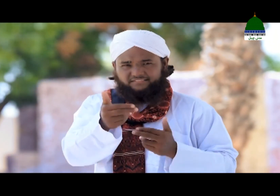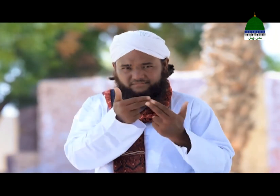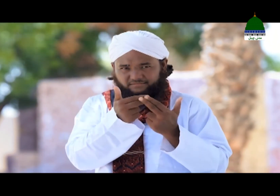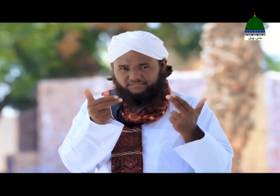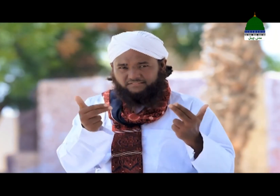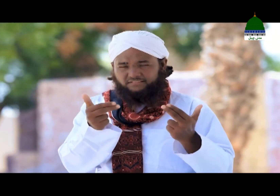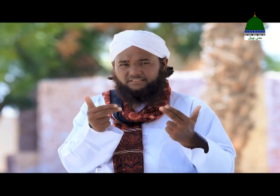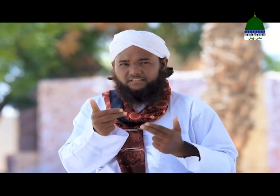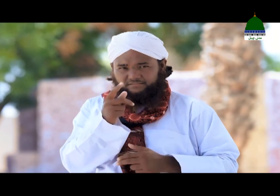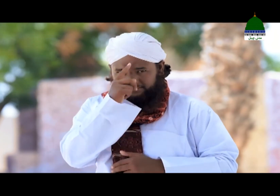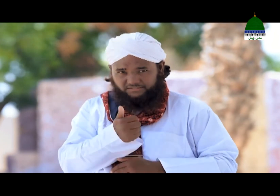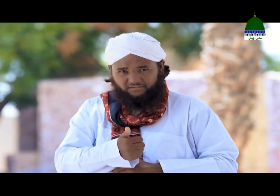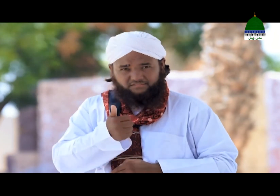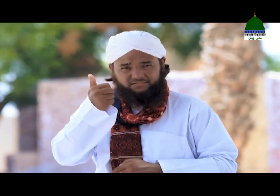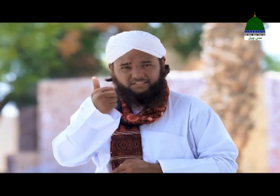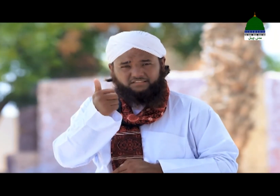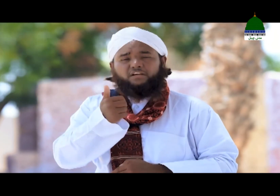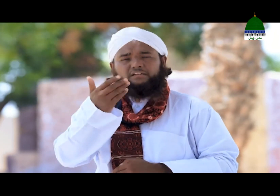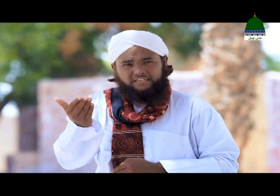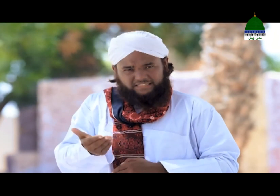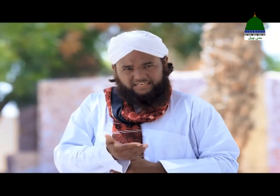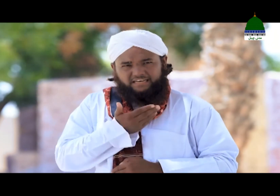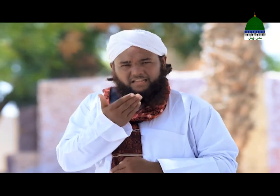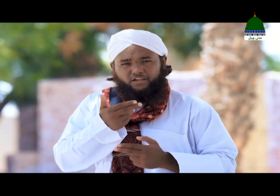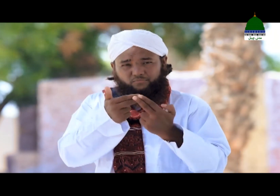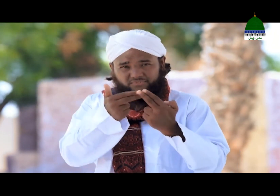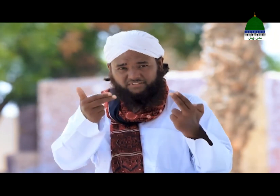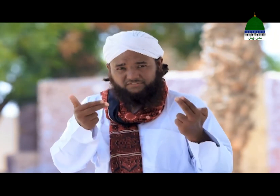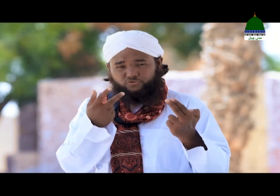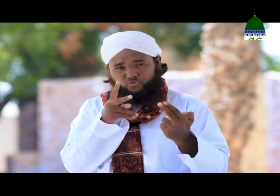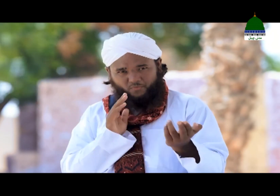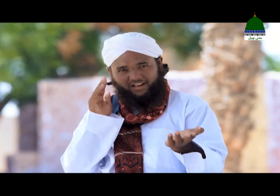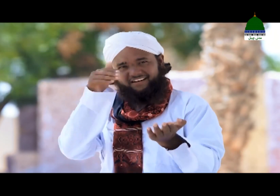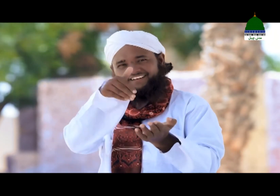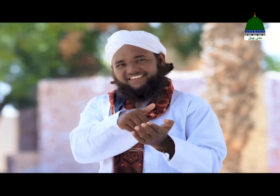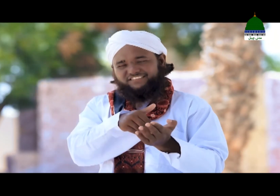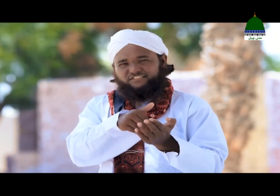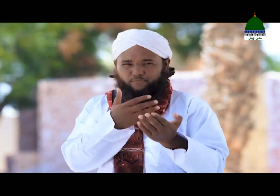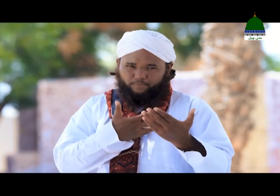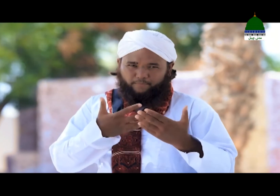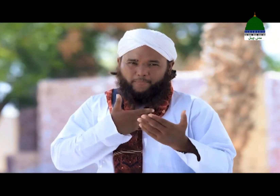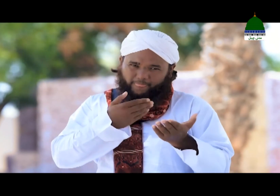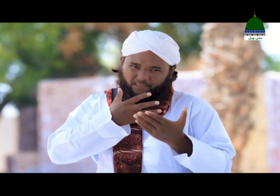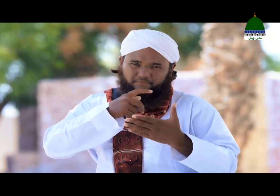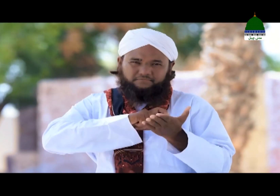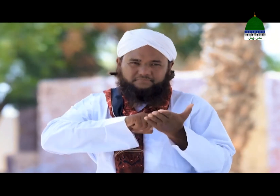میں انشاء اللہ الکریم کسی اور موضوع کے ساتھ دوبارہ حاضر ہوں گے، تب تک کے لیے اجازت